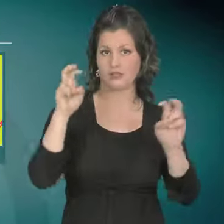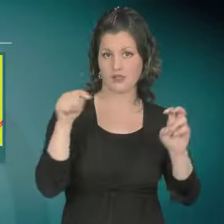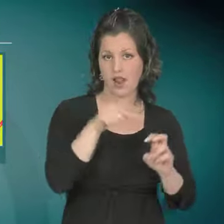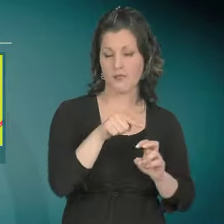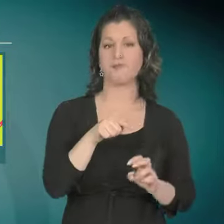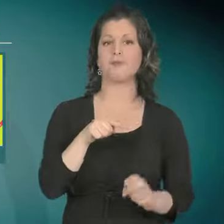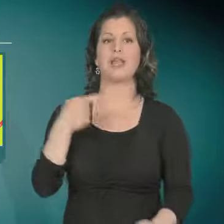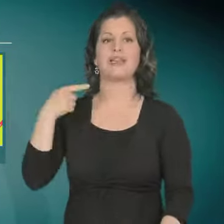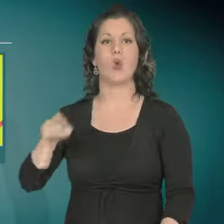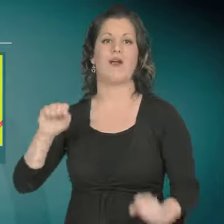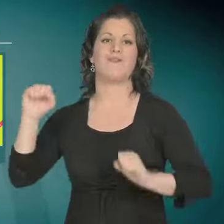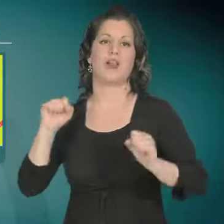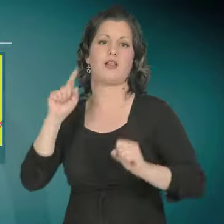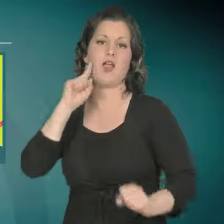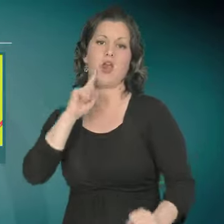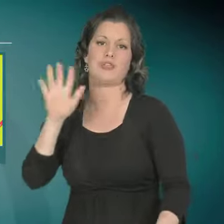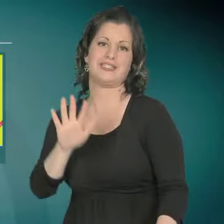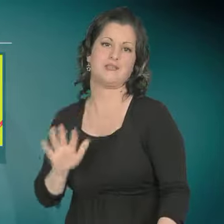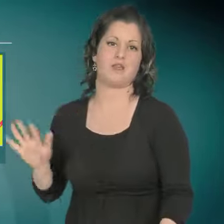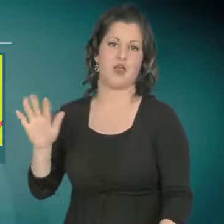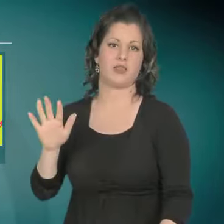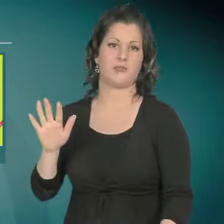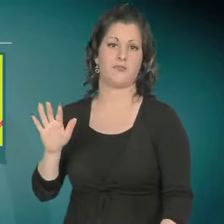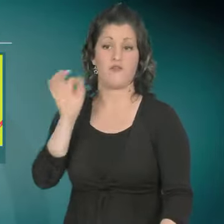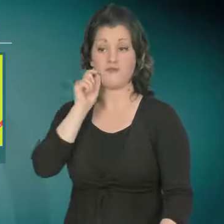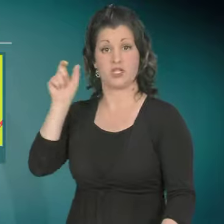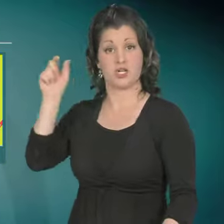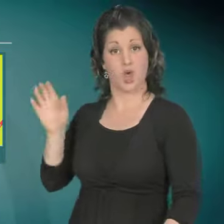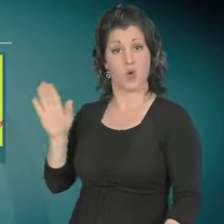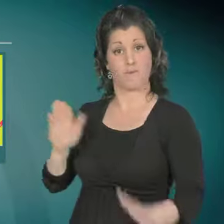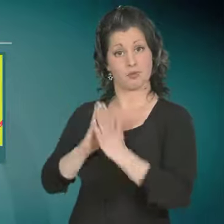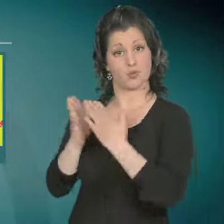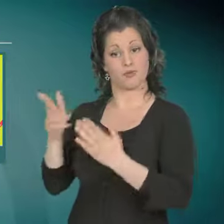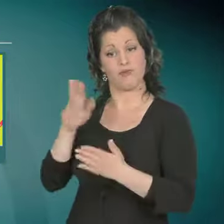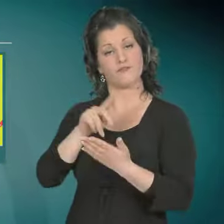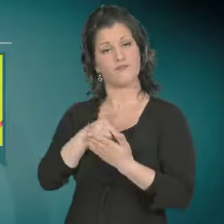sein. Und sie wird aus ihrem Buch in Gebärdensprache vorlesen.